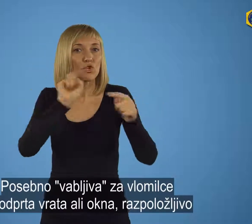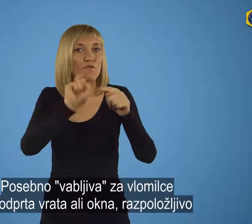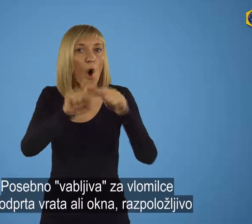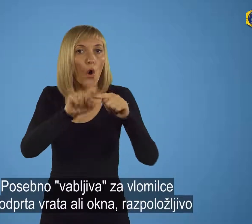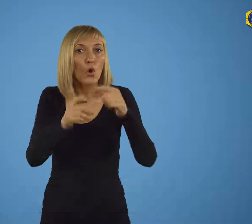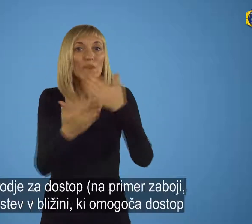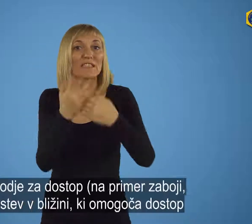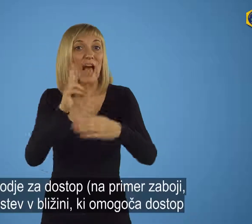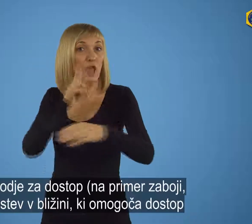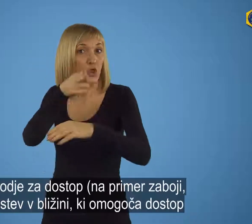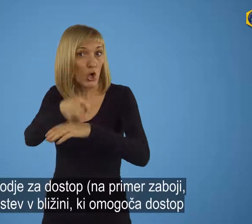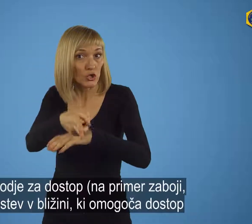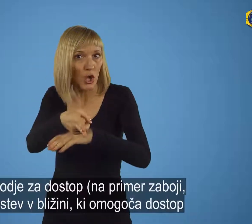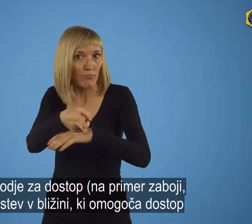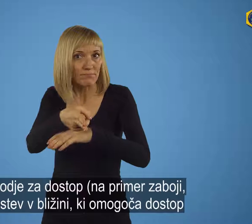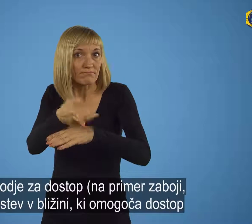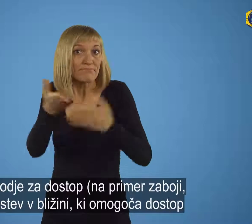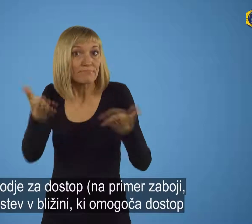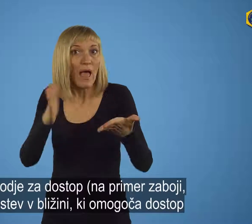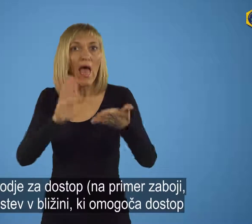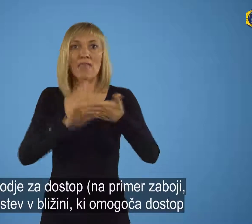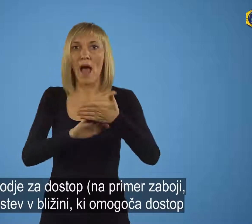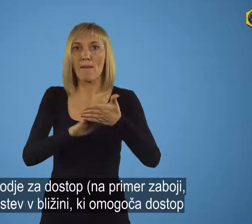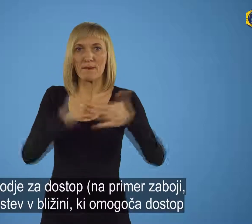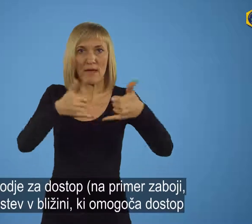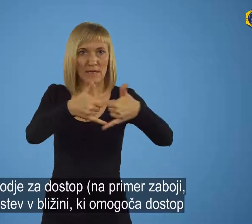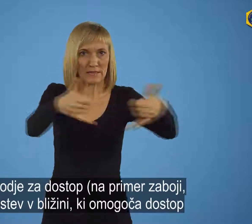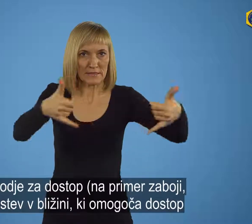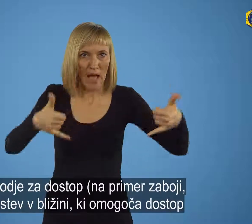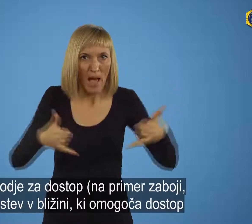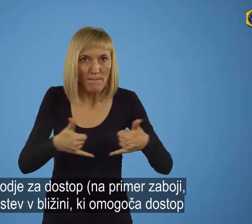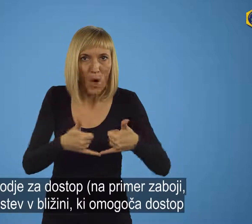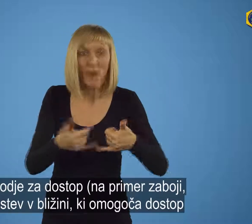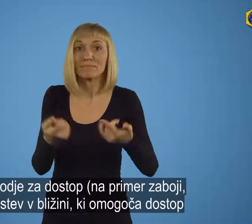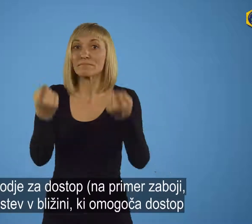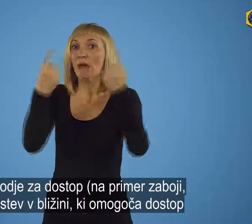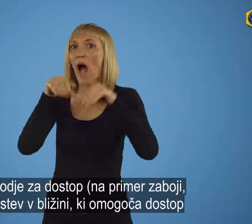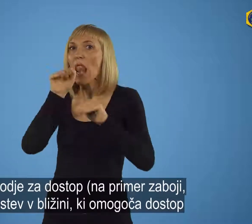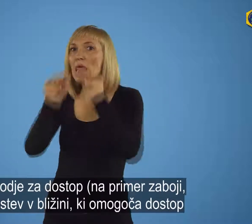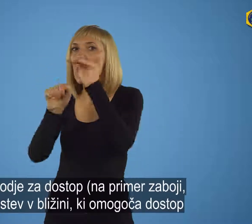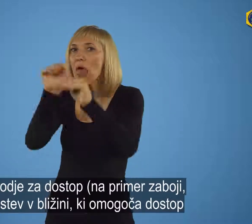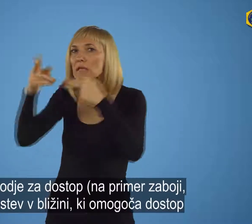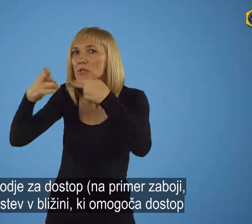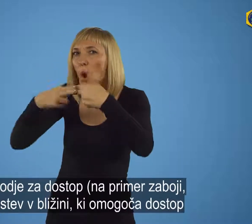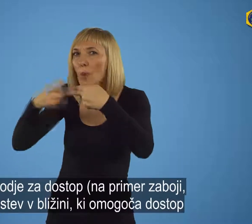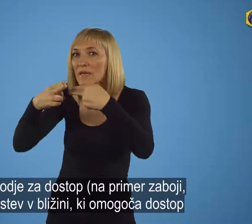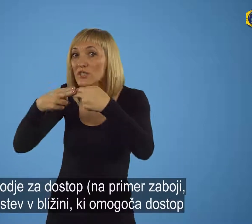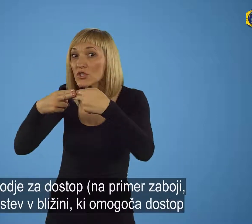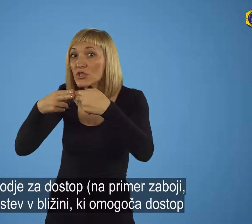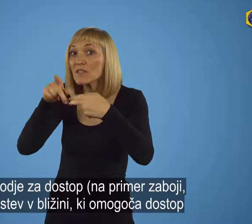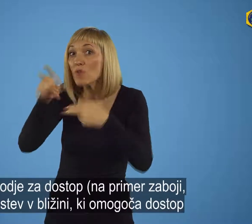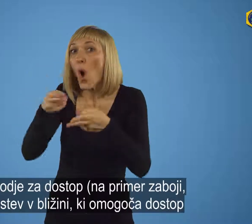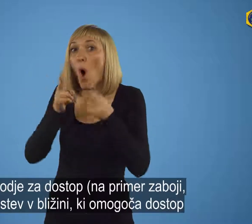primer zaboji, lestev v bližini, ki omogoča dostop do drugače nedosegljivih oken in